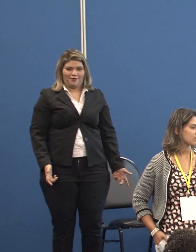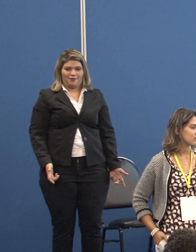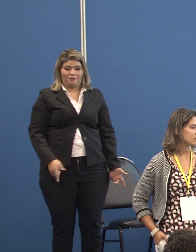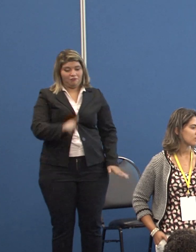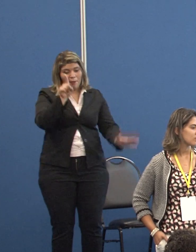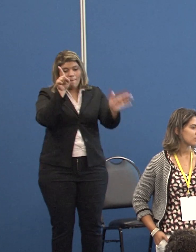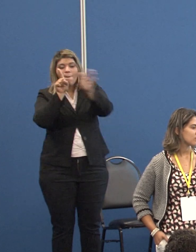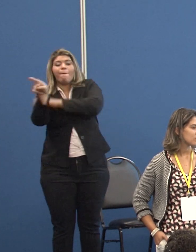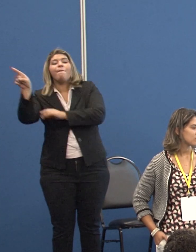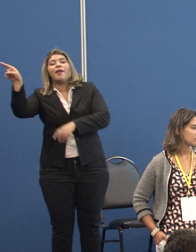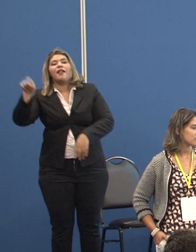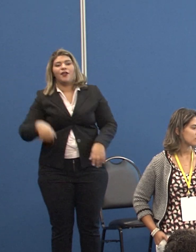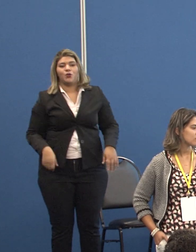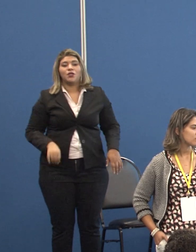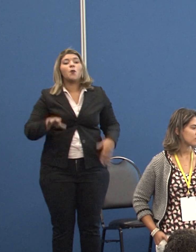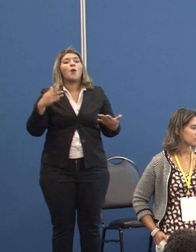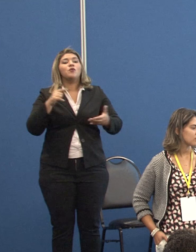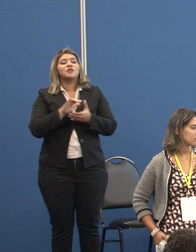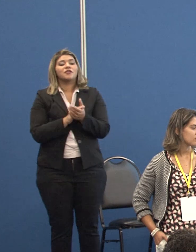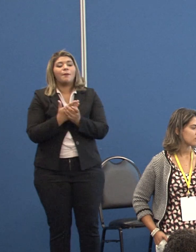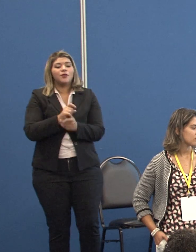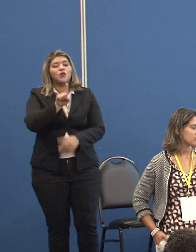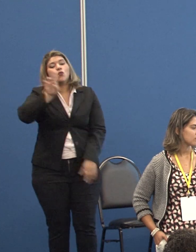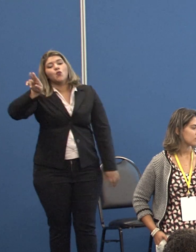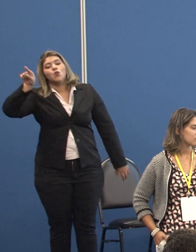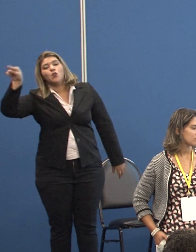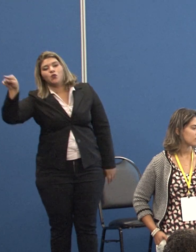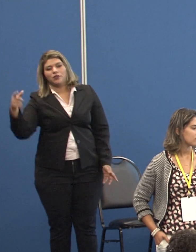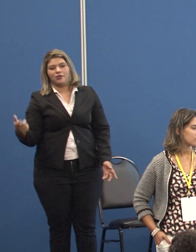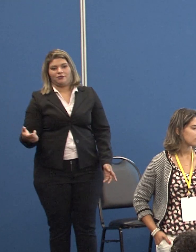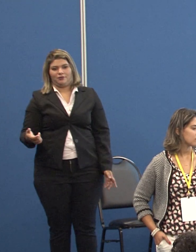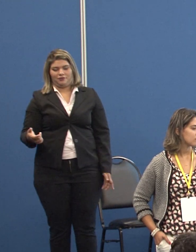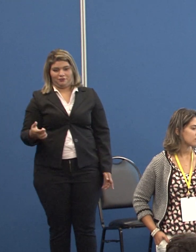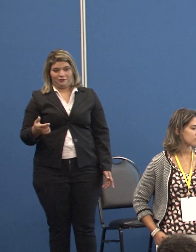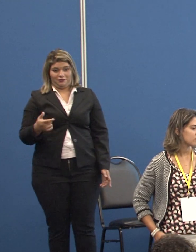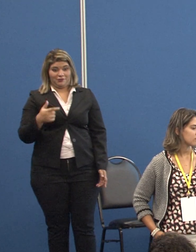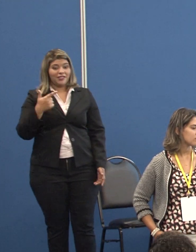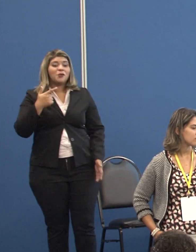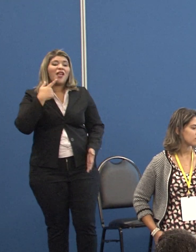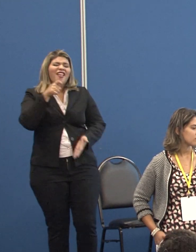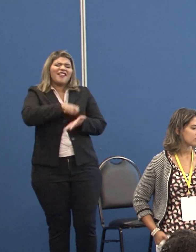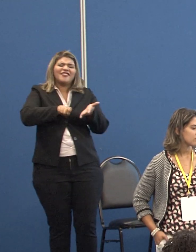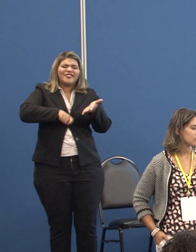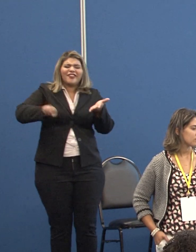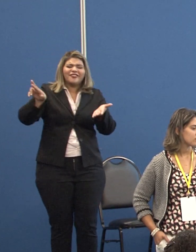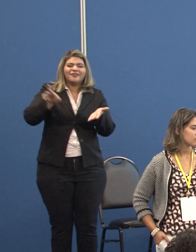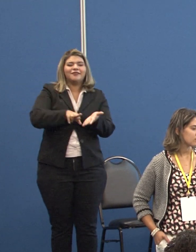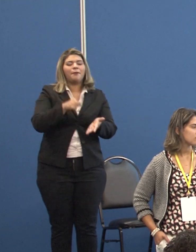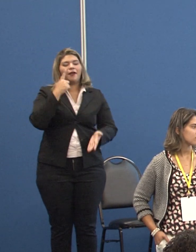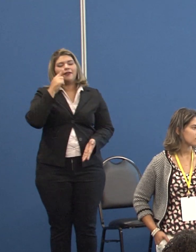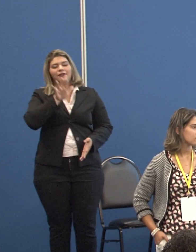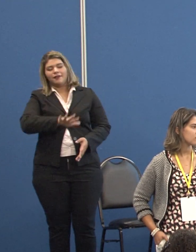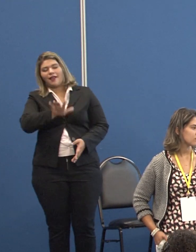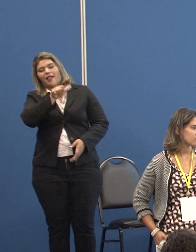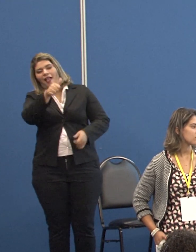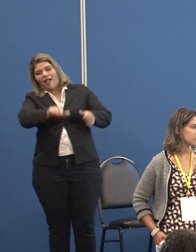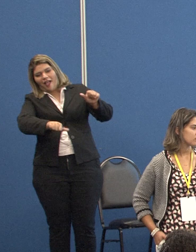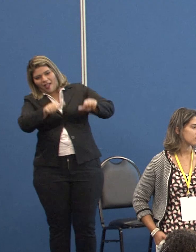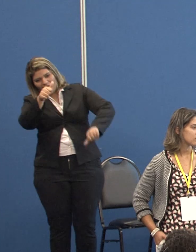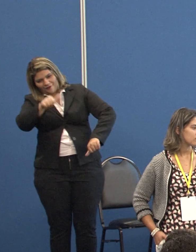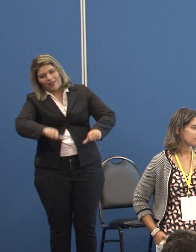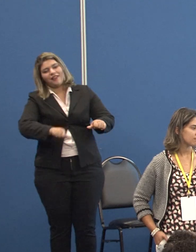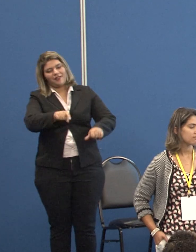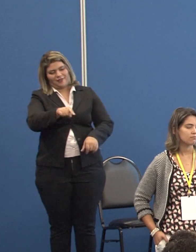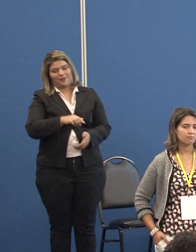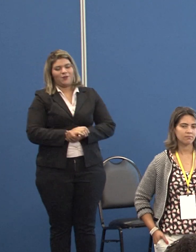família faz uso? Então, assim, não necessariamente é escrito, mas eu estou propondo avaliação, eu estou propondo a construção do conhecimento do conceito.